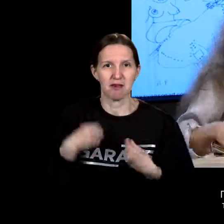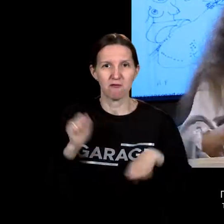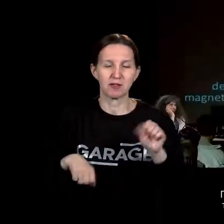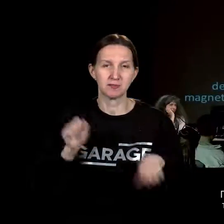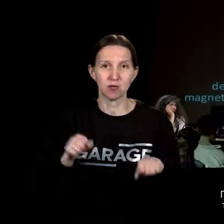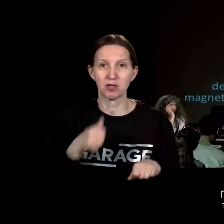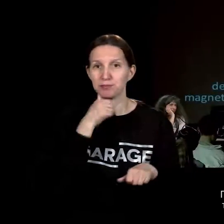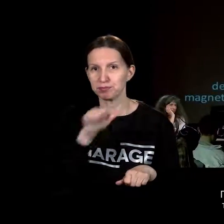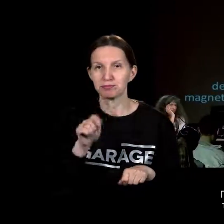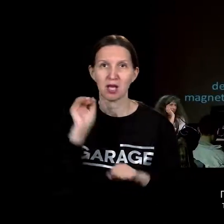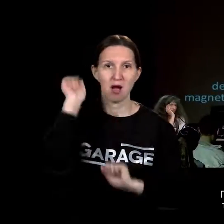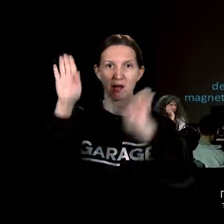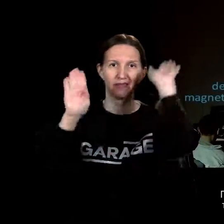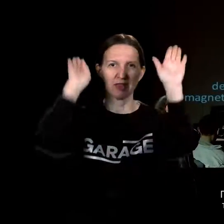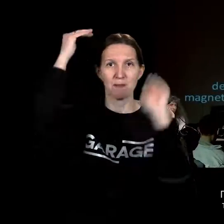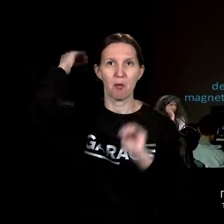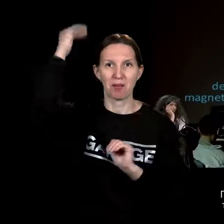посмотреть?